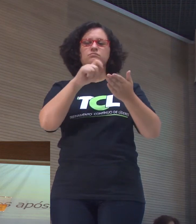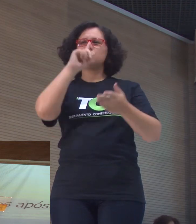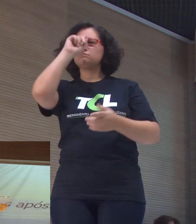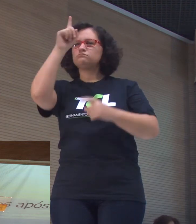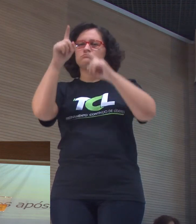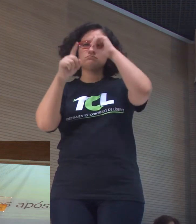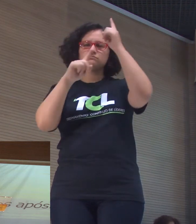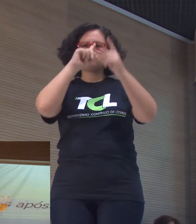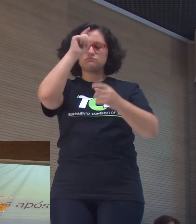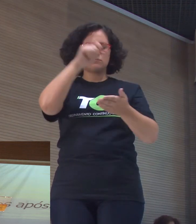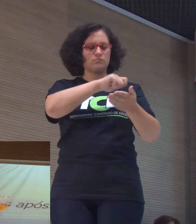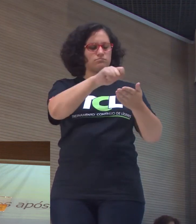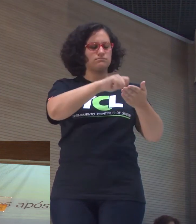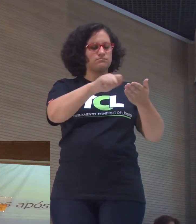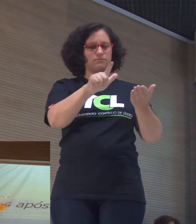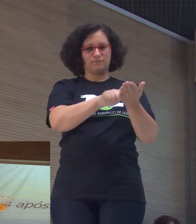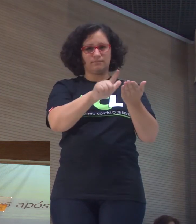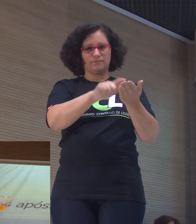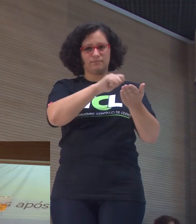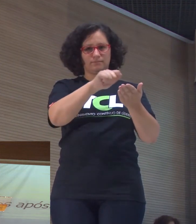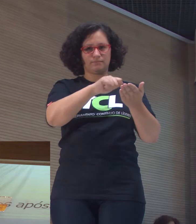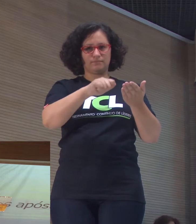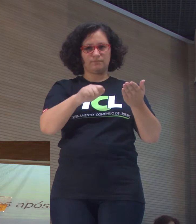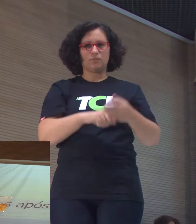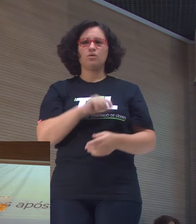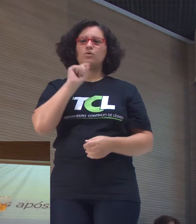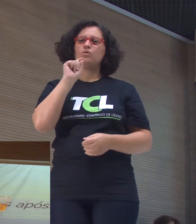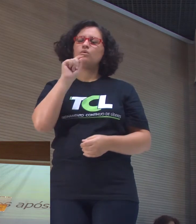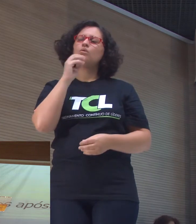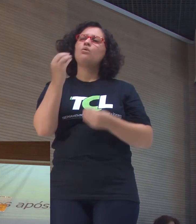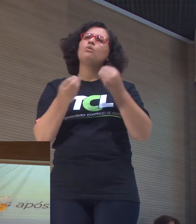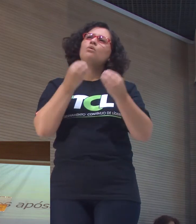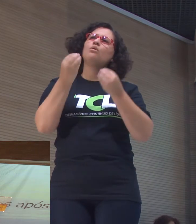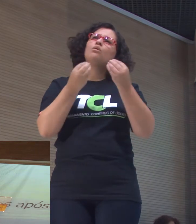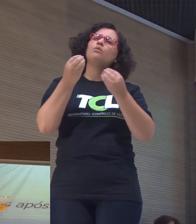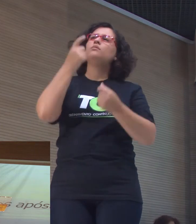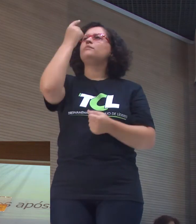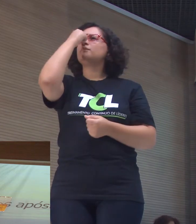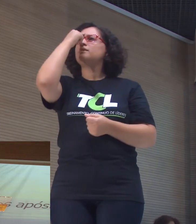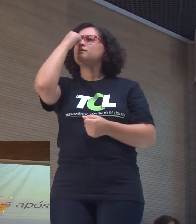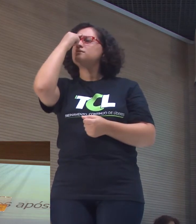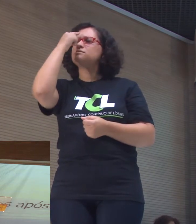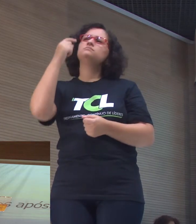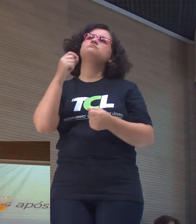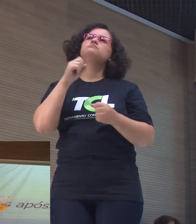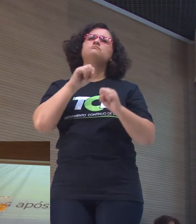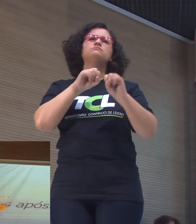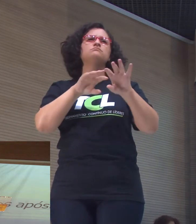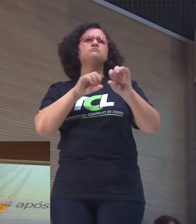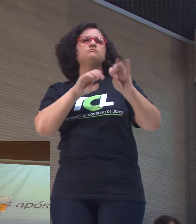que surja em sua mente. Como você entende que o ensino pode ser relacionado com unidade?